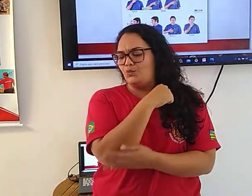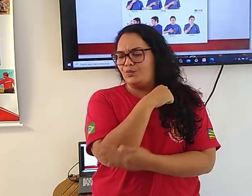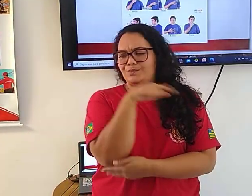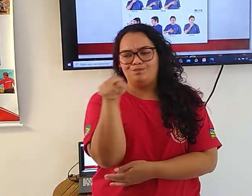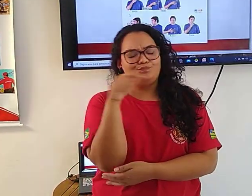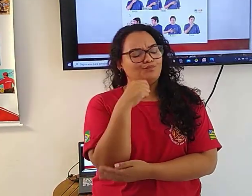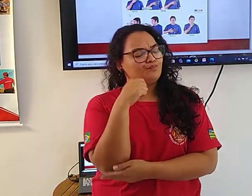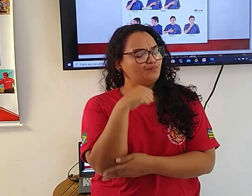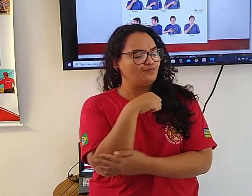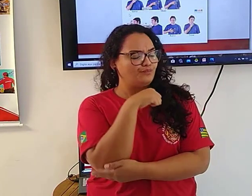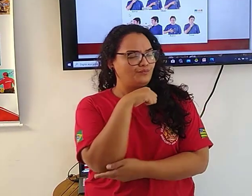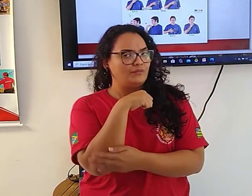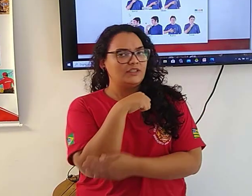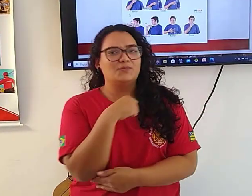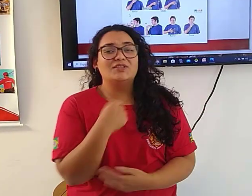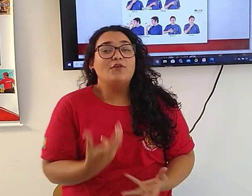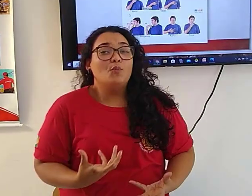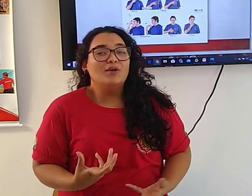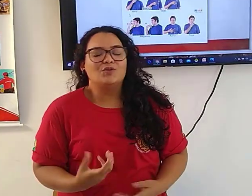Ciúme. Tipo, se for muito,